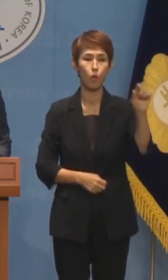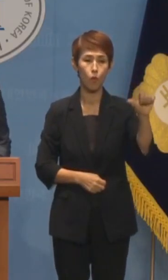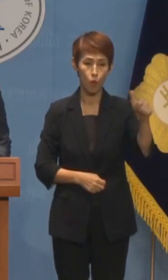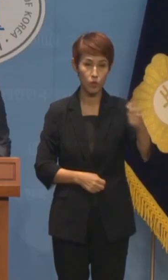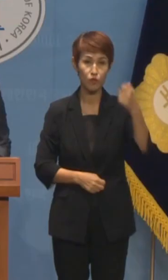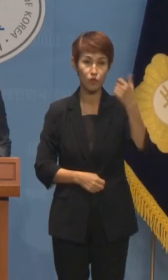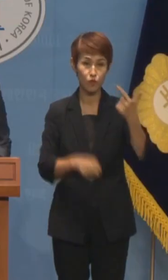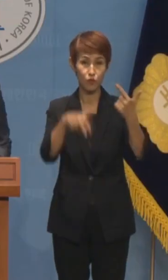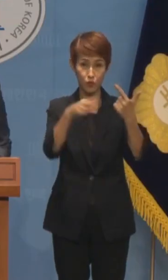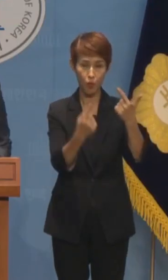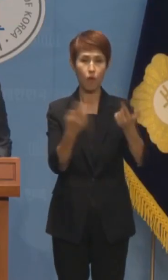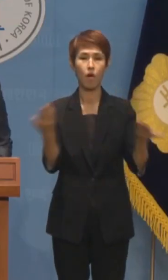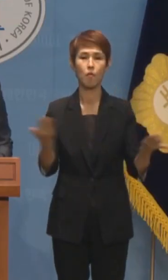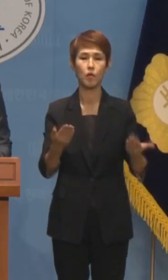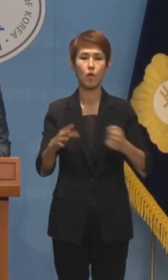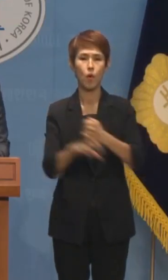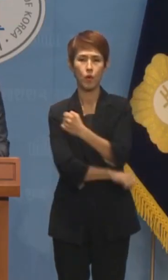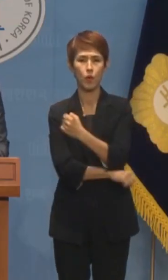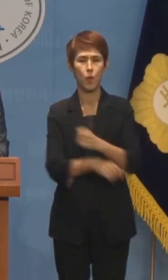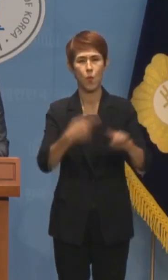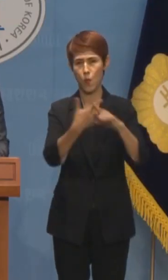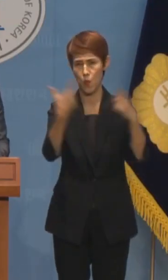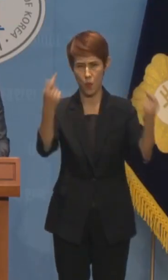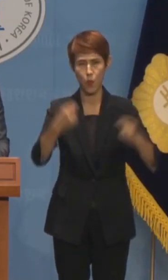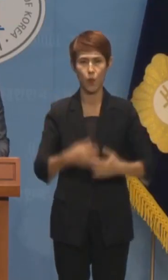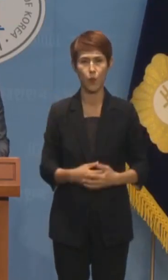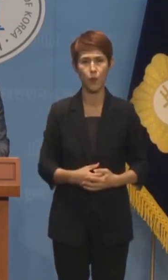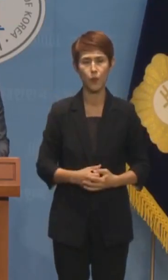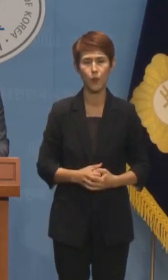의거 업무상 횡령 배임에 해당합니다.